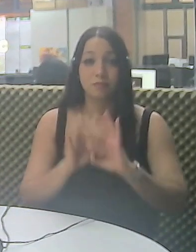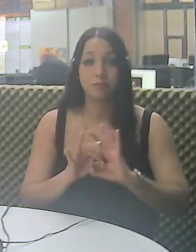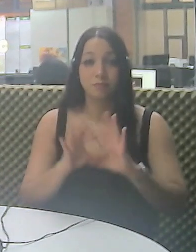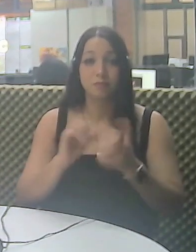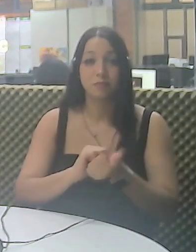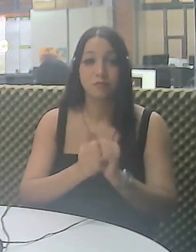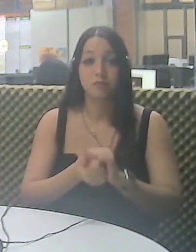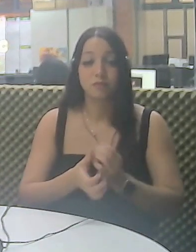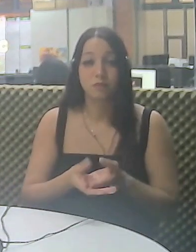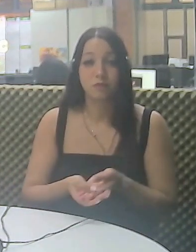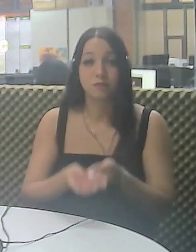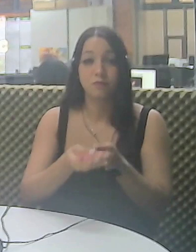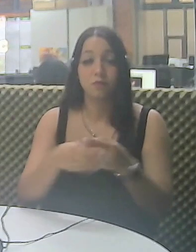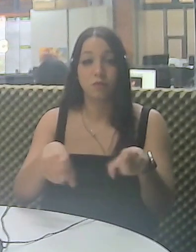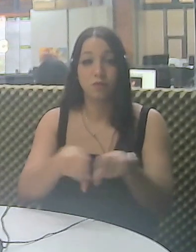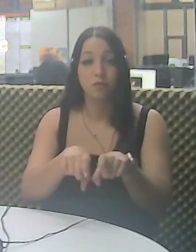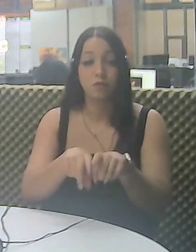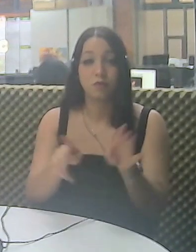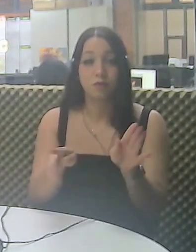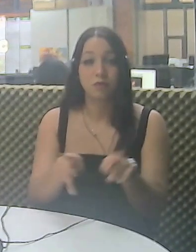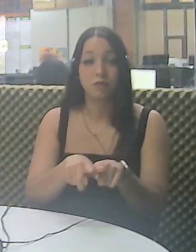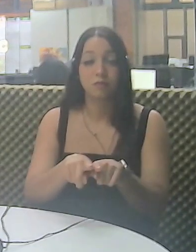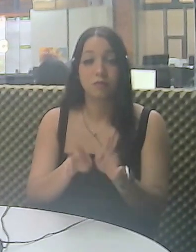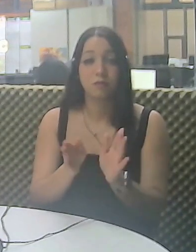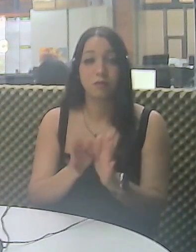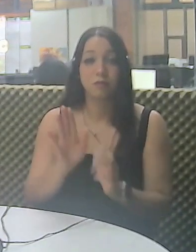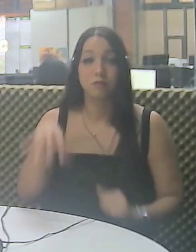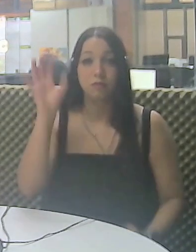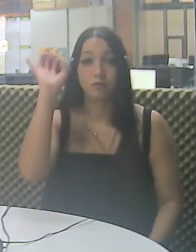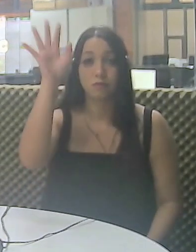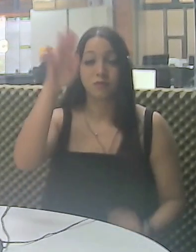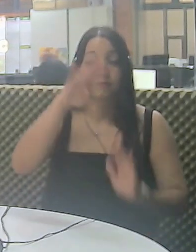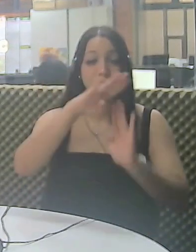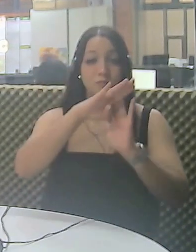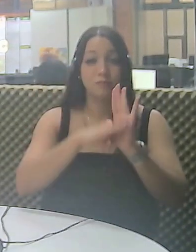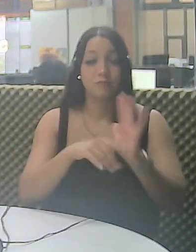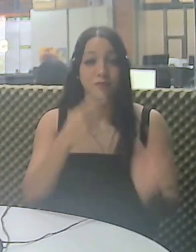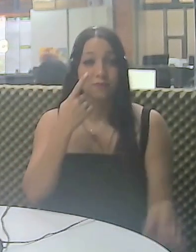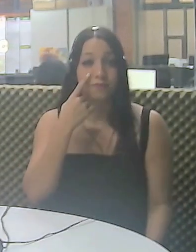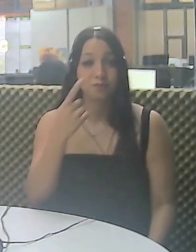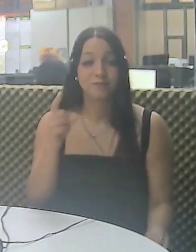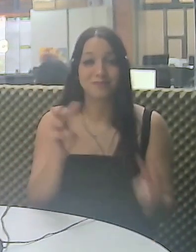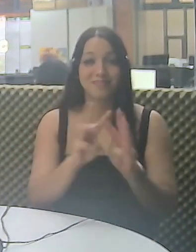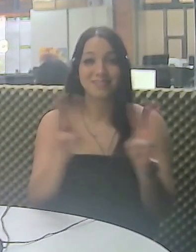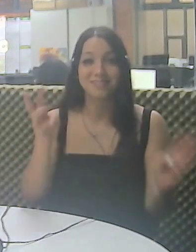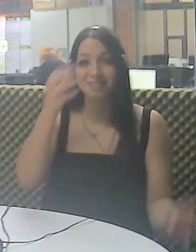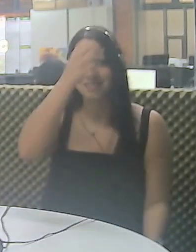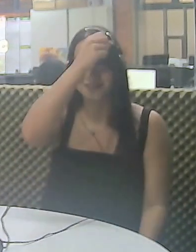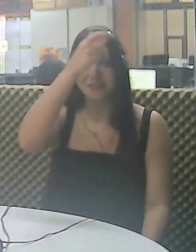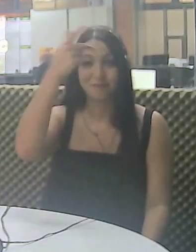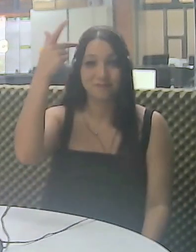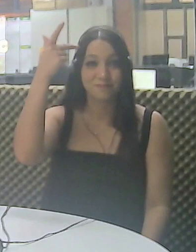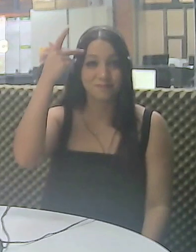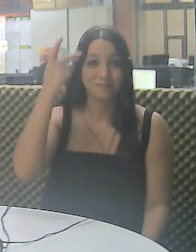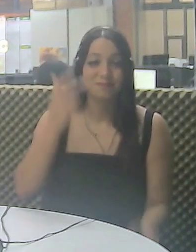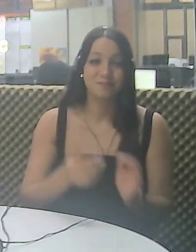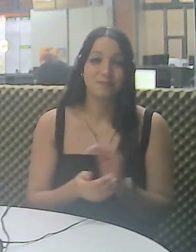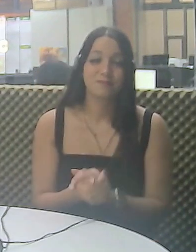jogos de vôlei, futsal e basquete. A programação completa pode ser conferida no portal da